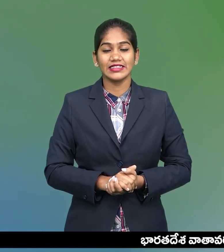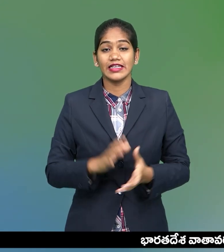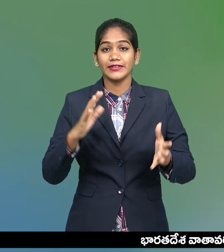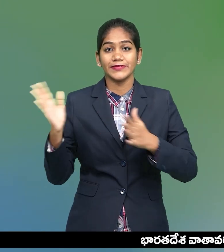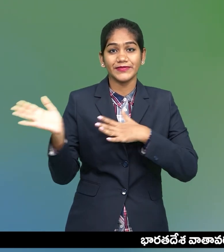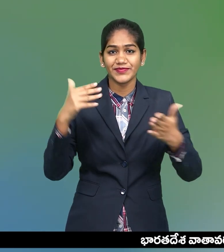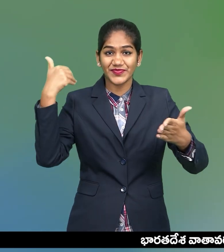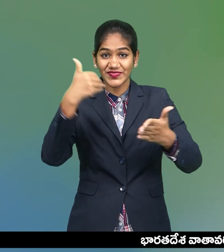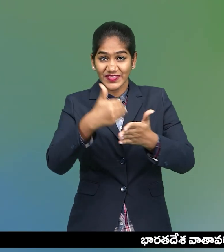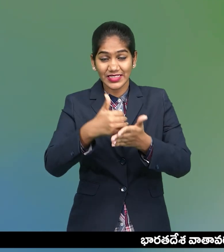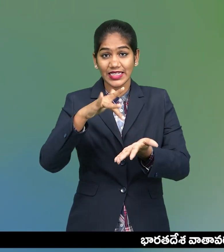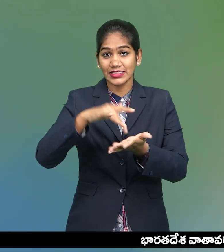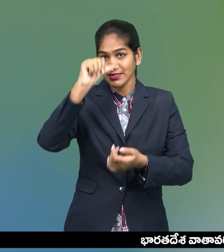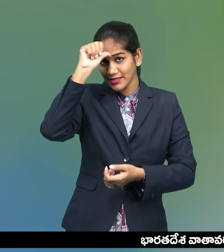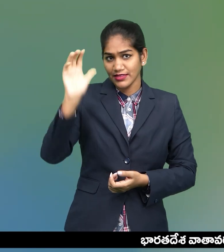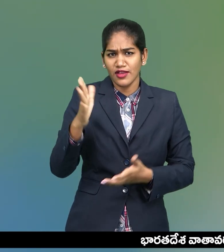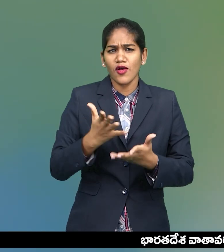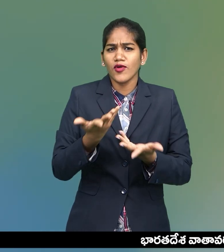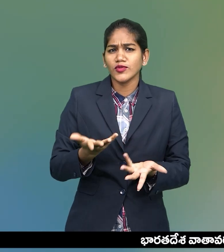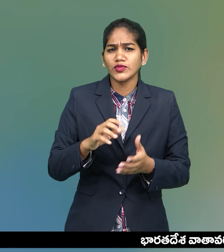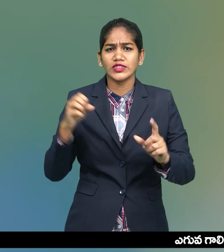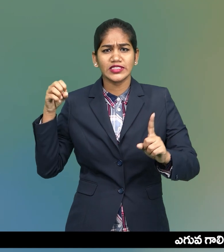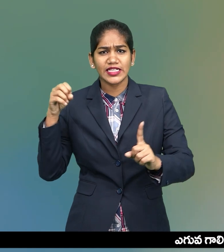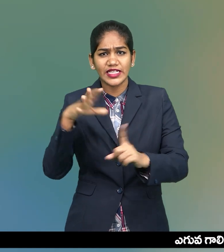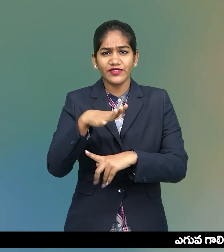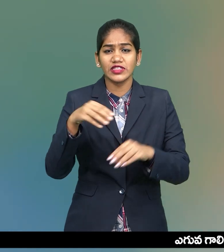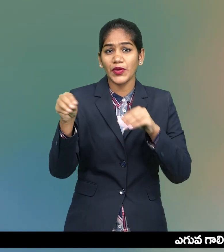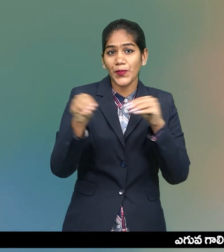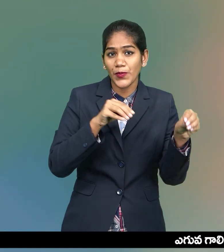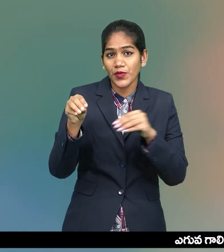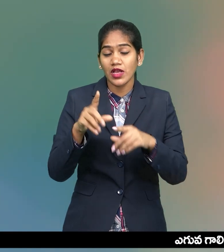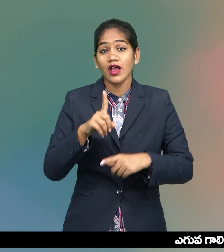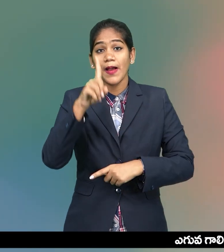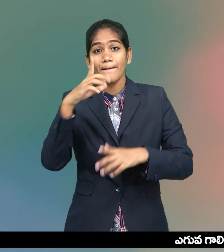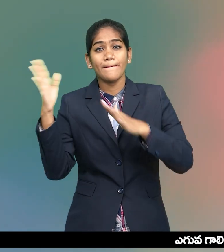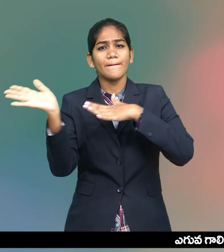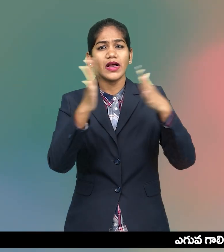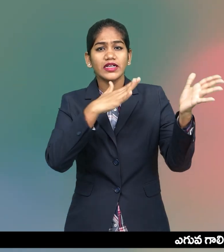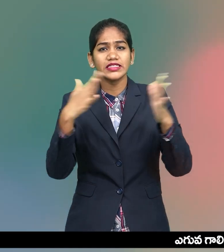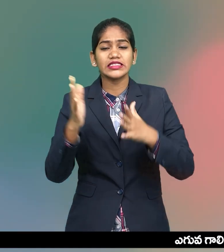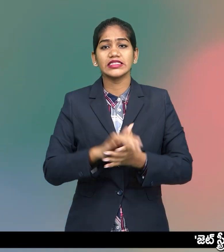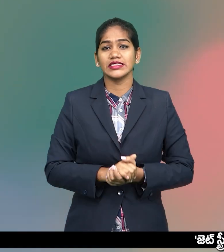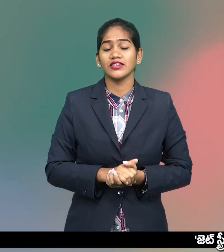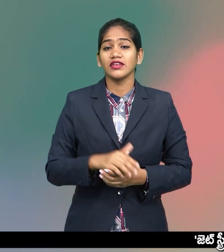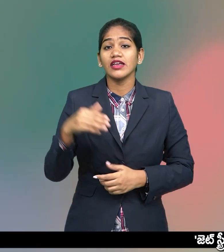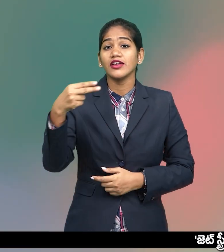భారతదేశ వాతావరణం కూడా ప్రభావితమవుతుంది. ఎగువ గాలి ప్రవాహాల కదలిక ద్వారా జెట్ స్ట్రీమ్స్